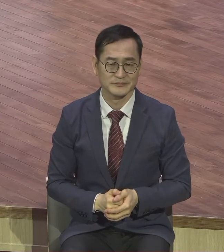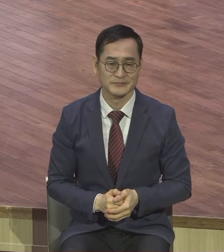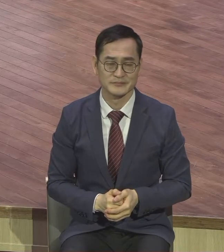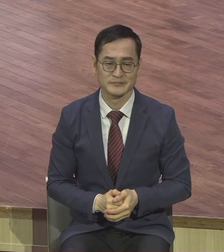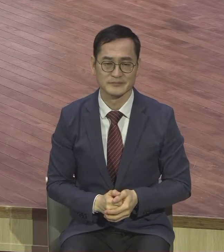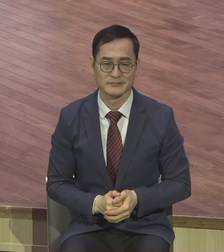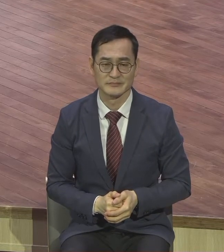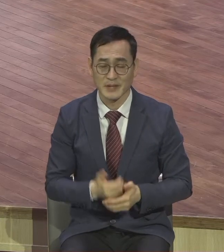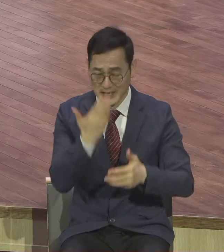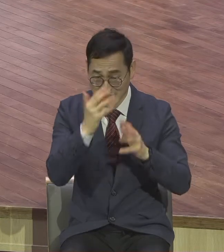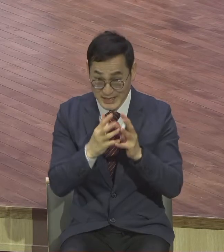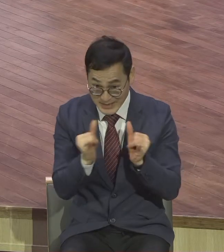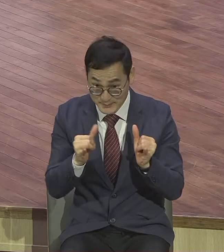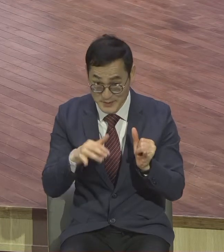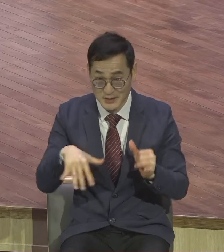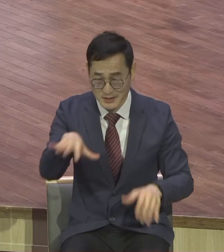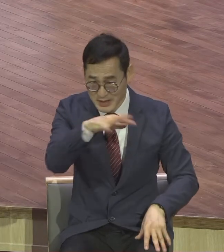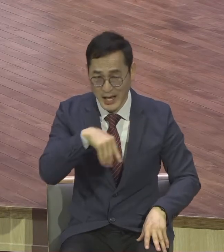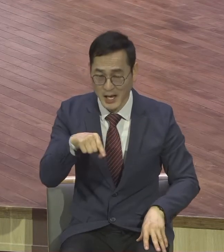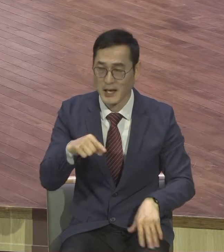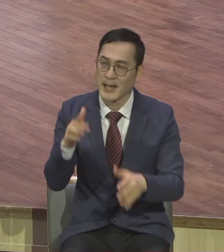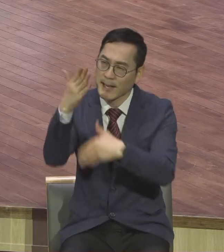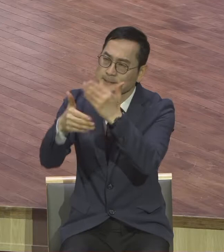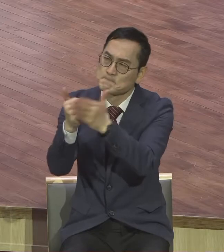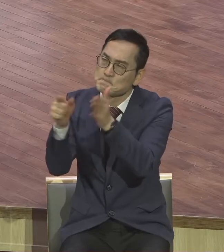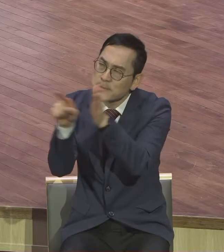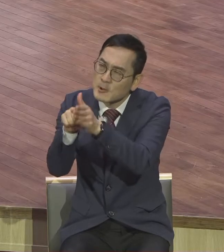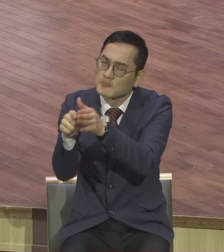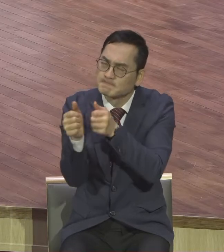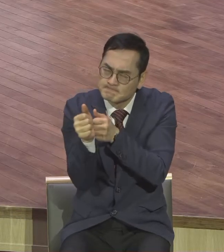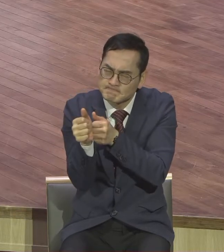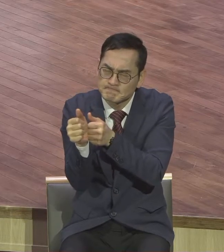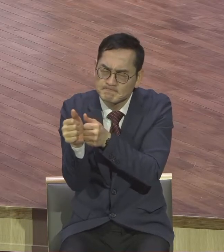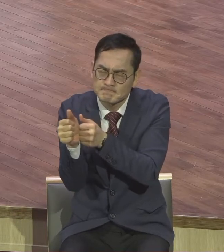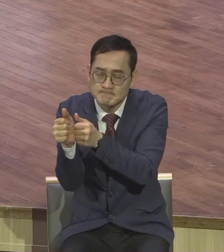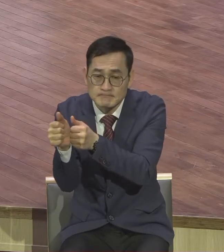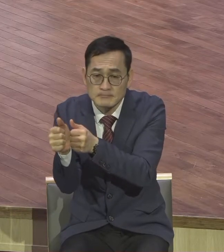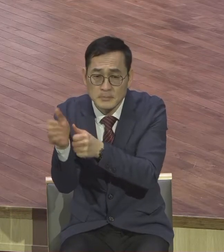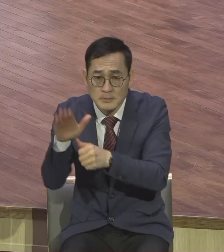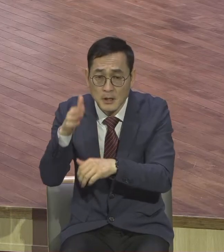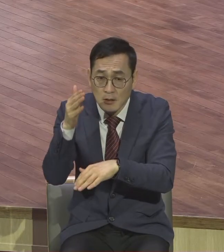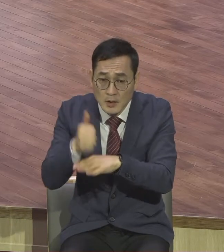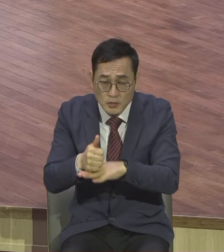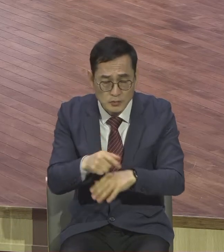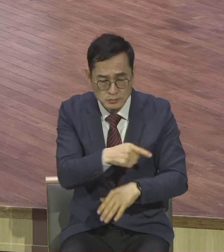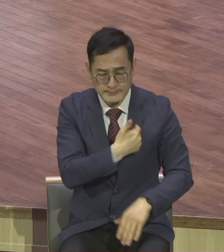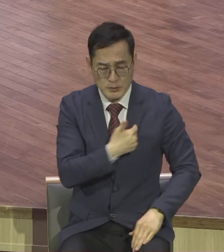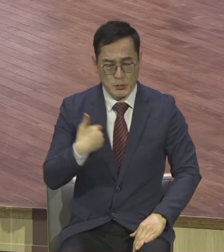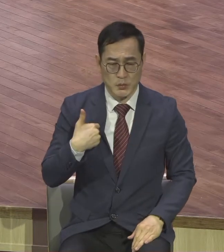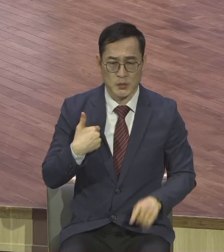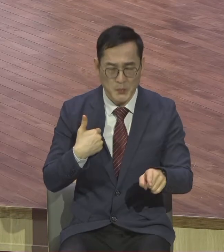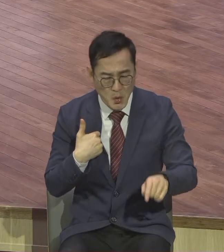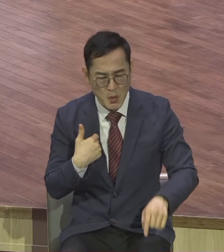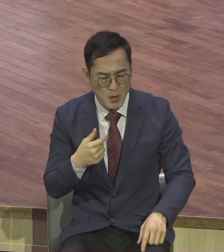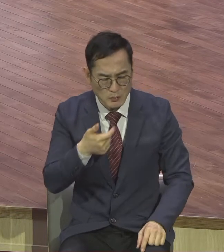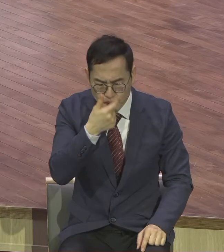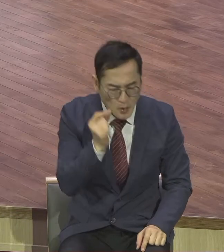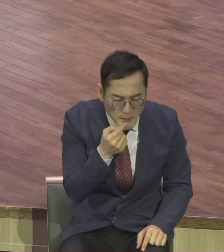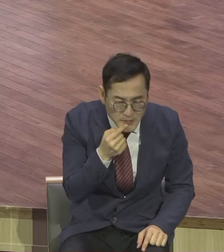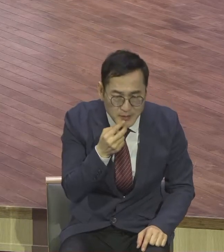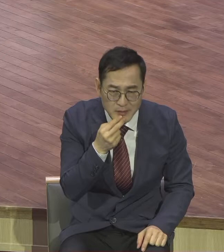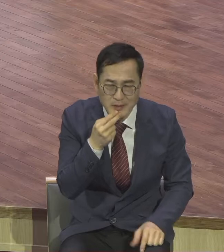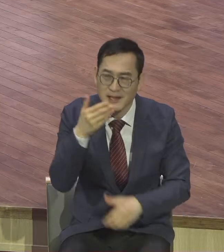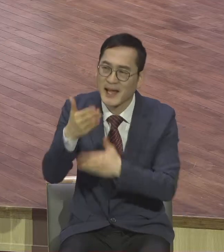나니까 또 언약 놓치니까 언약 전달이 안되니까 이게 전 세계 현상입니다. 저